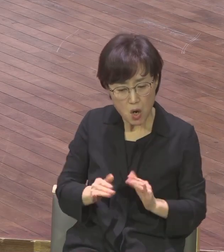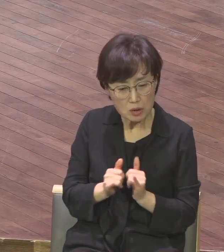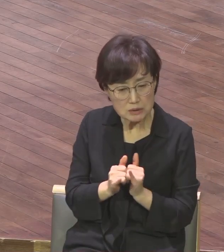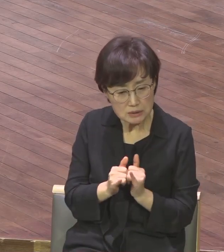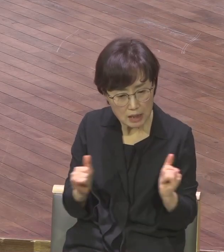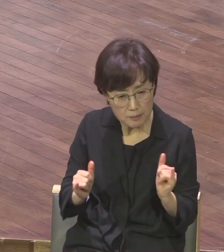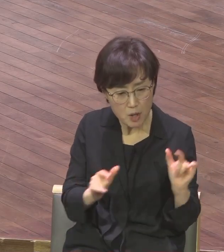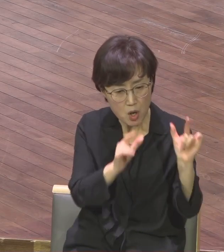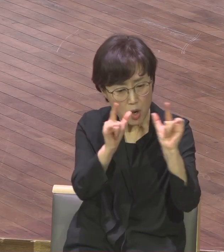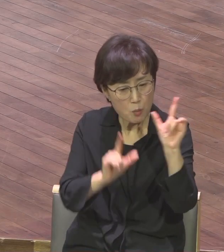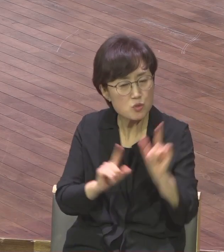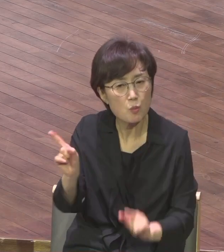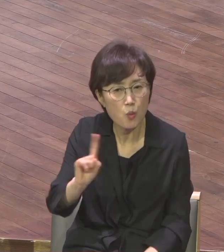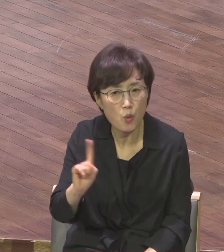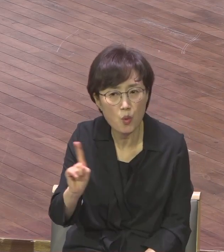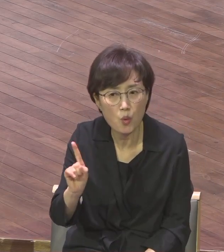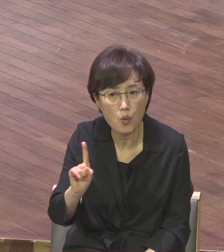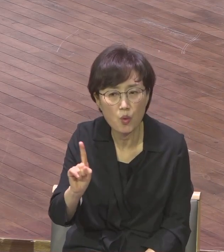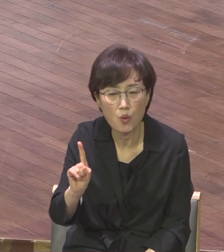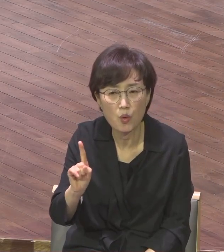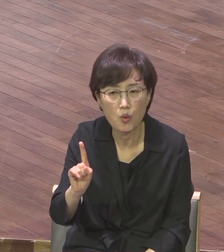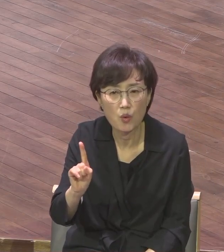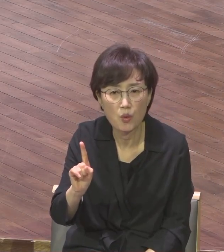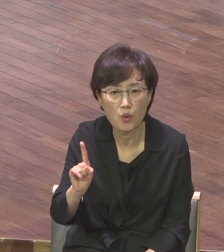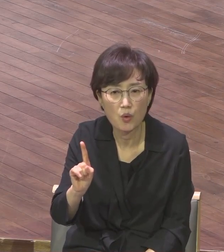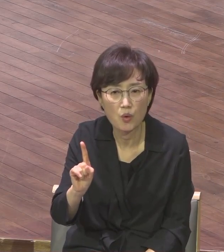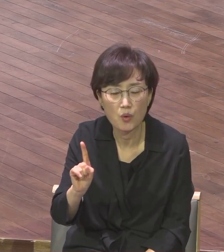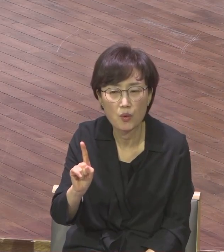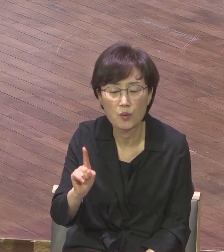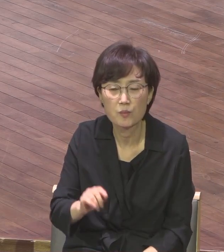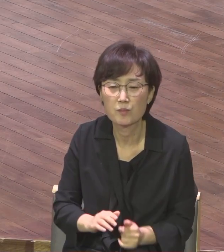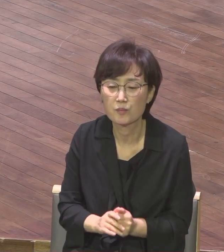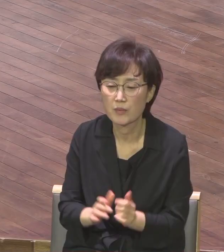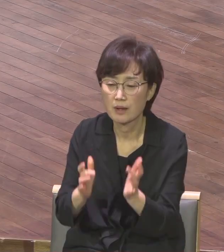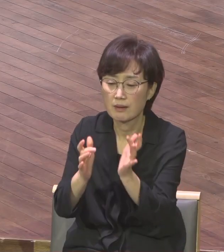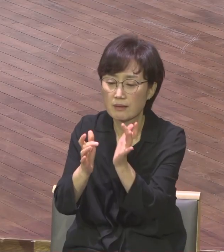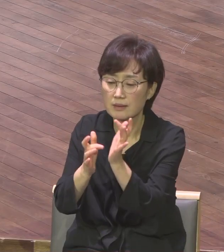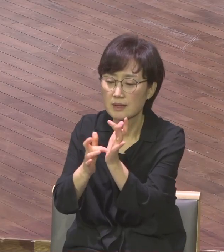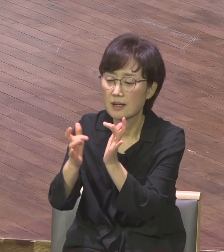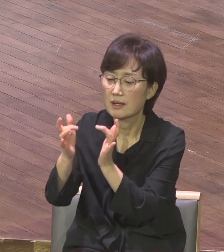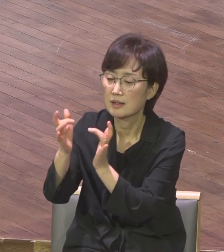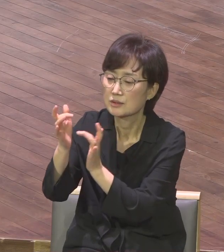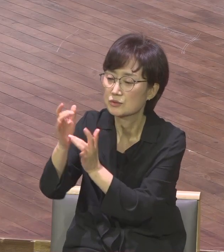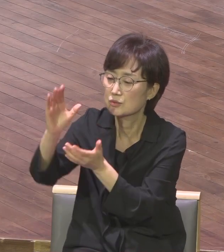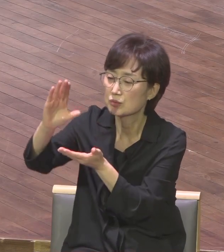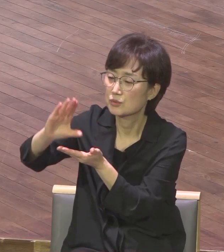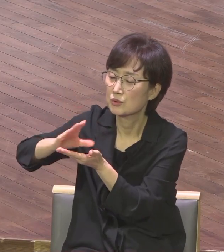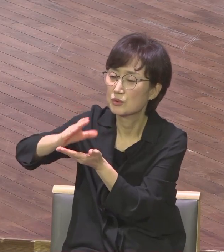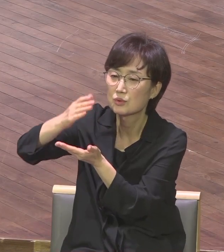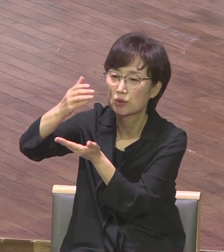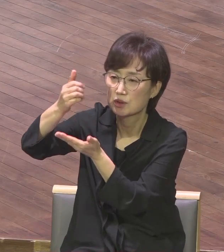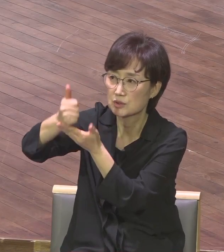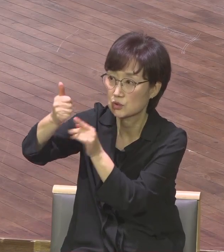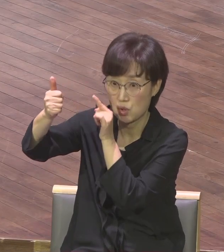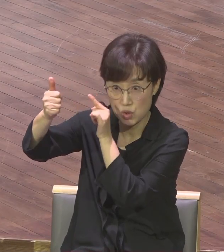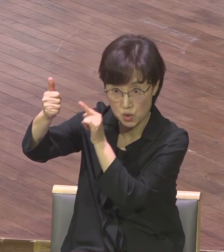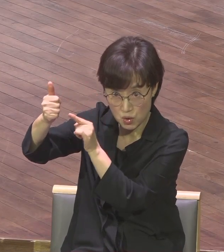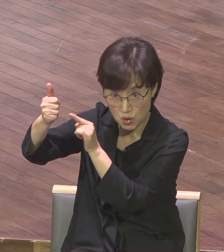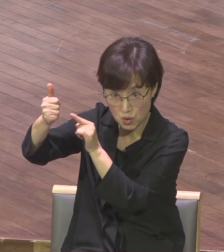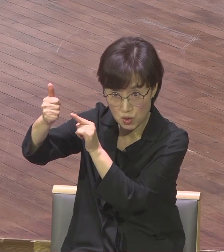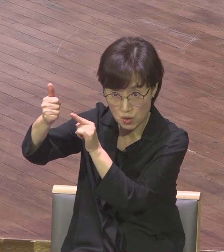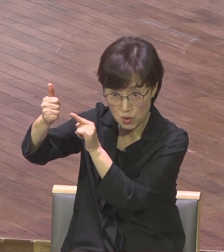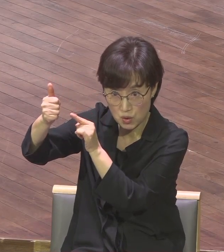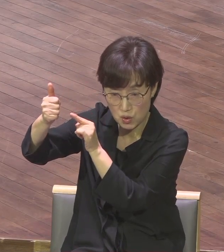말씀하고 계십니다. 그것이 뭡니까? 예수 그리스도가 우리를 하나님과